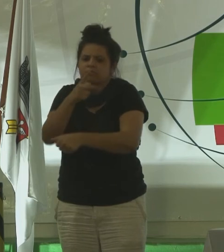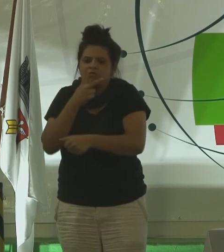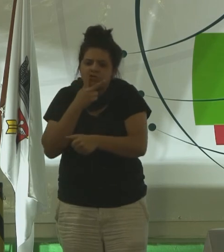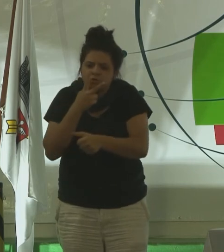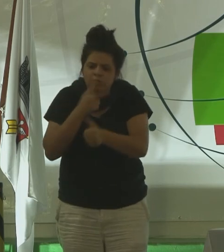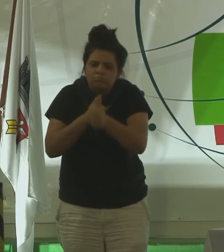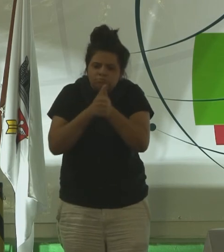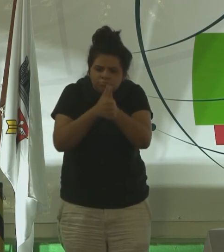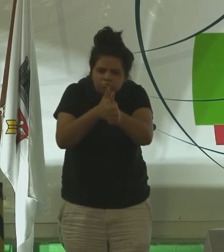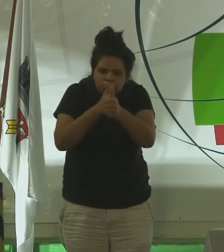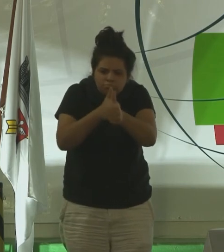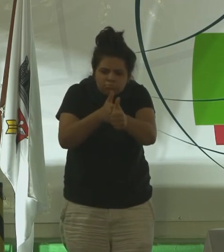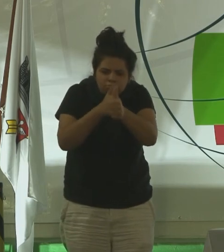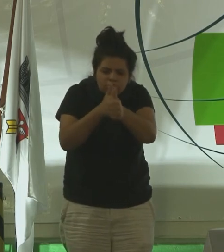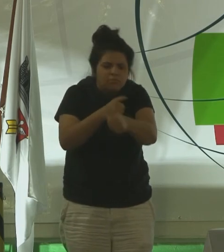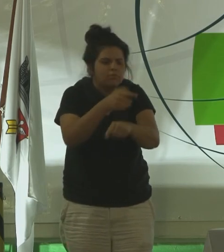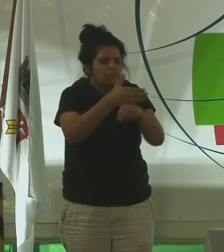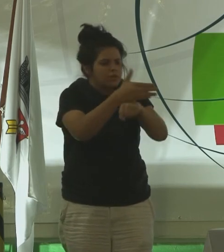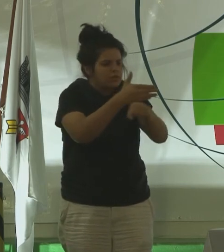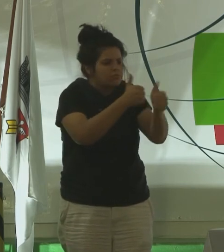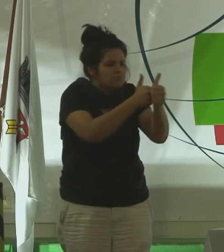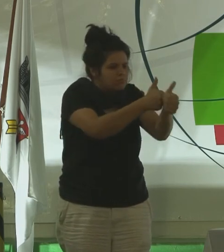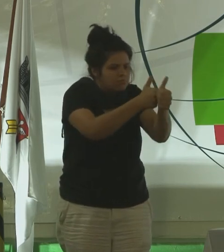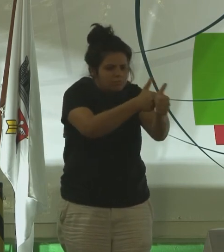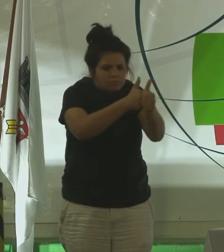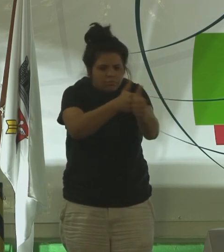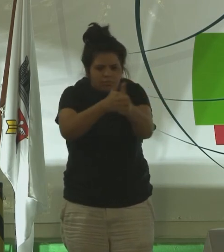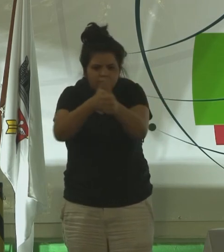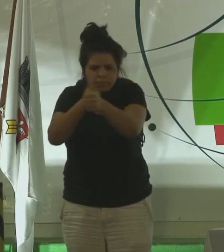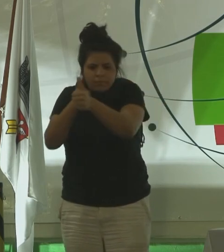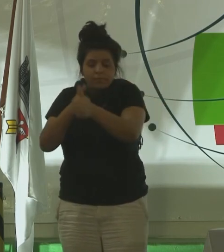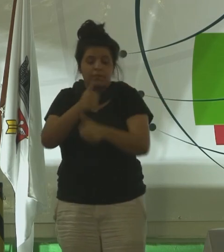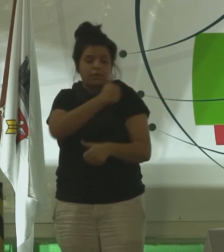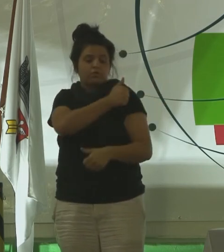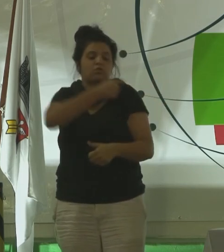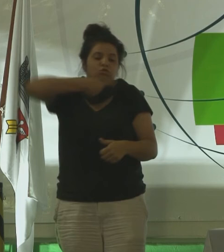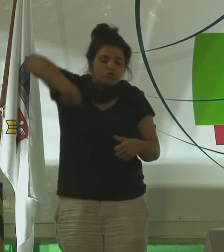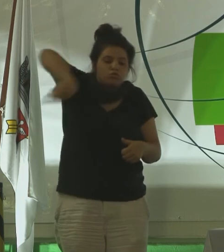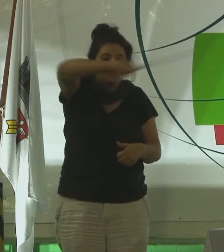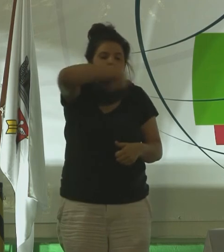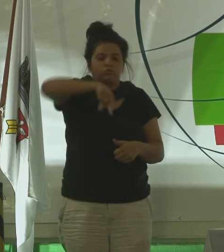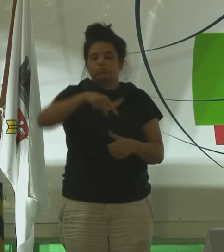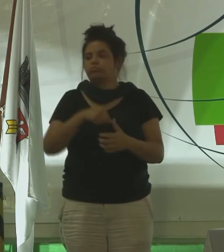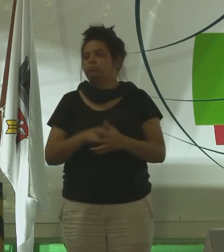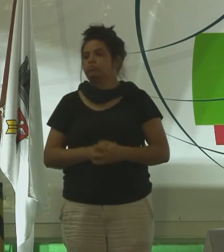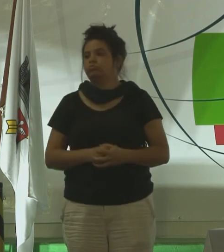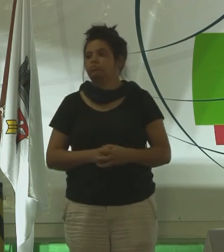eu acompanho o trabalho que é feito na Serra e assim por diante. Então, o aluno é nosso. Pode passar.